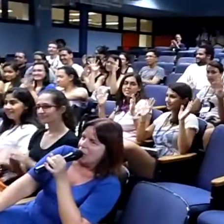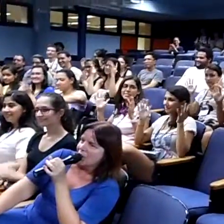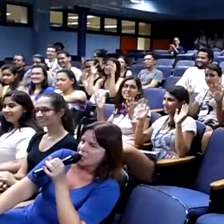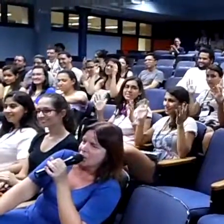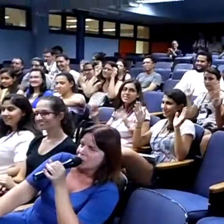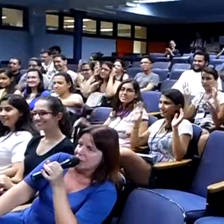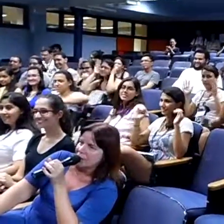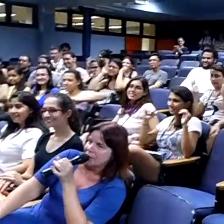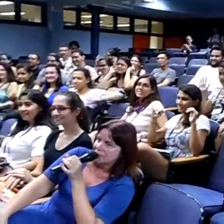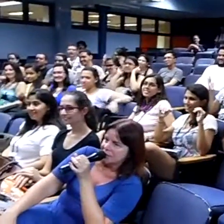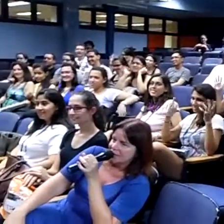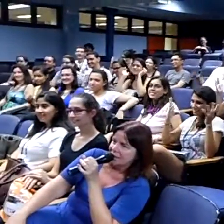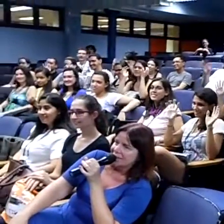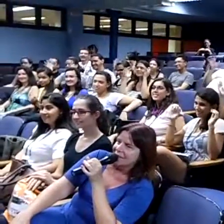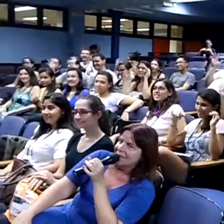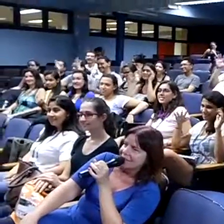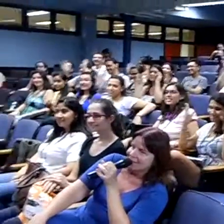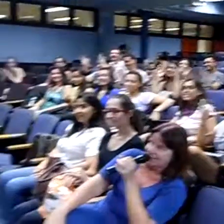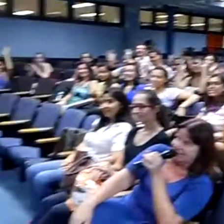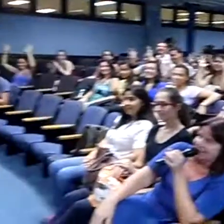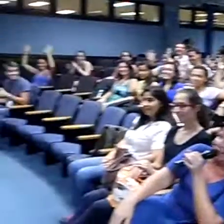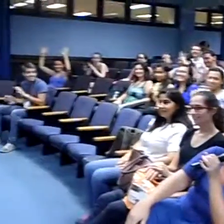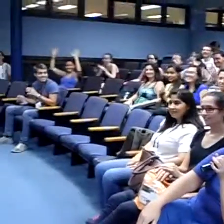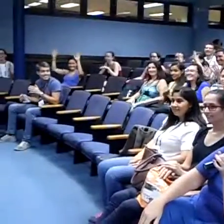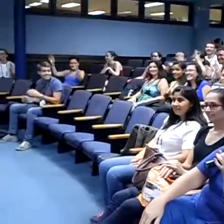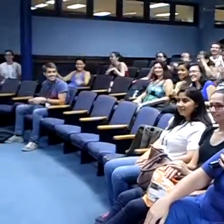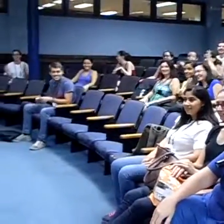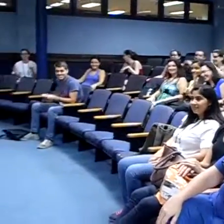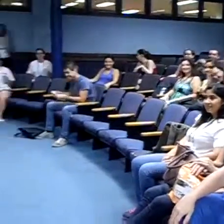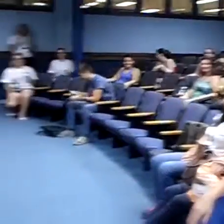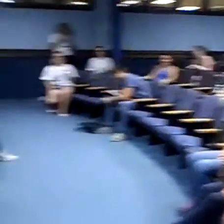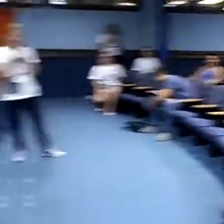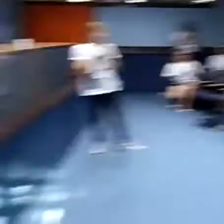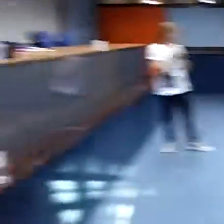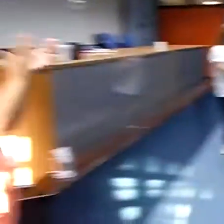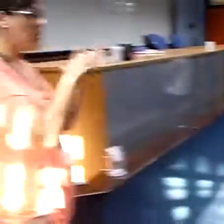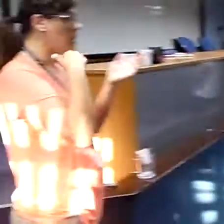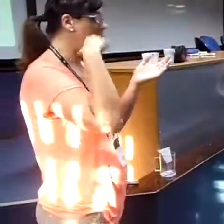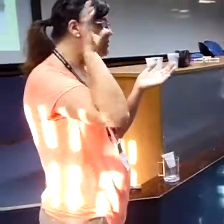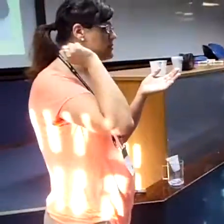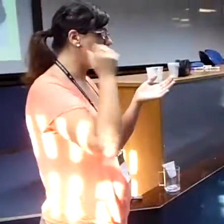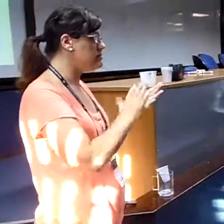Palmas não, né? É pela visão. As palmas é a